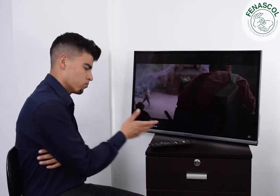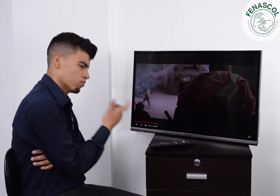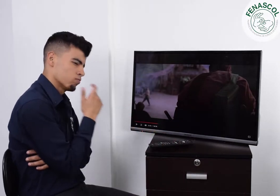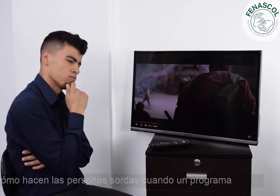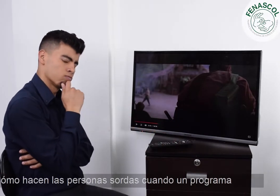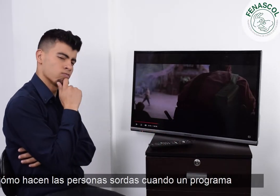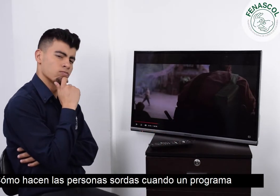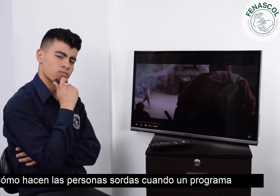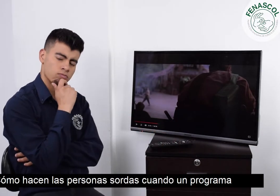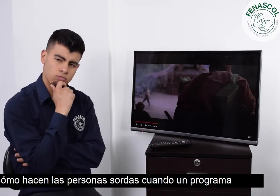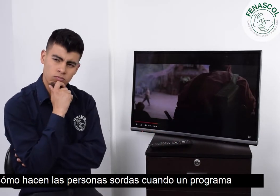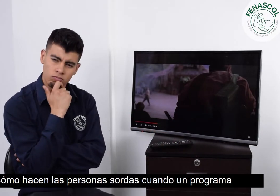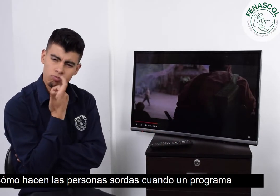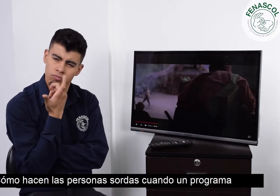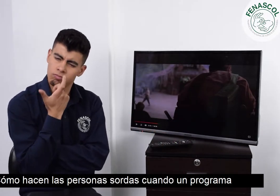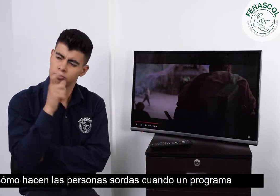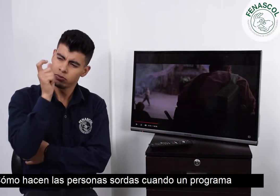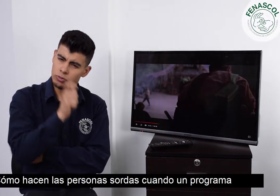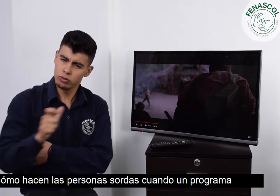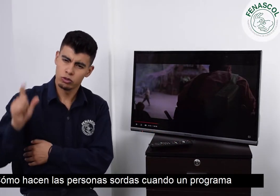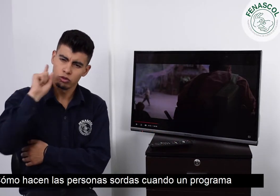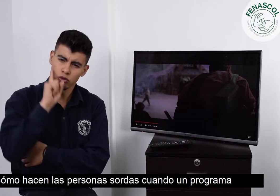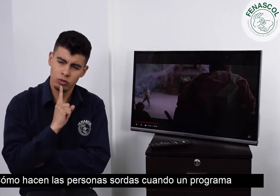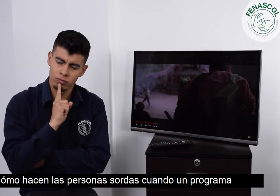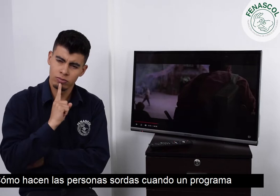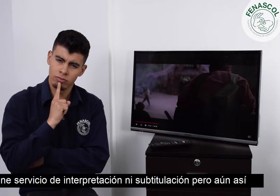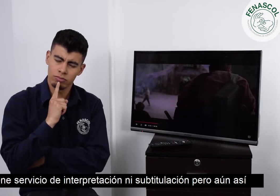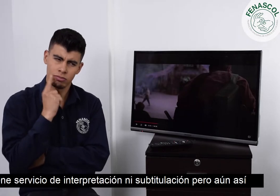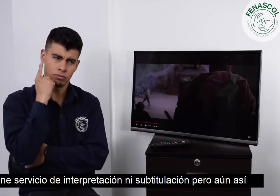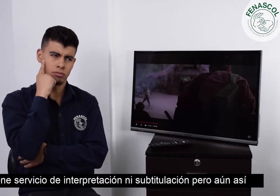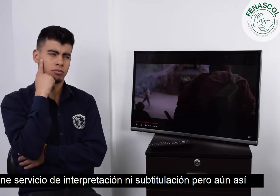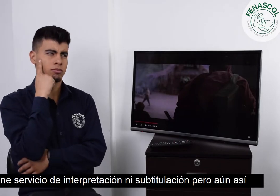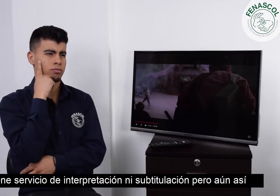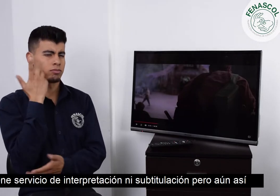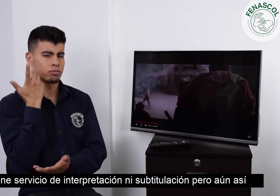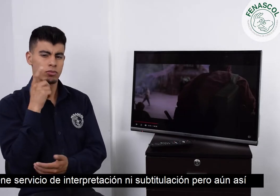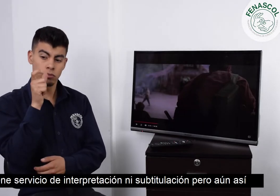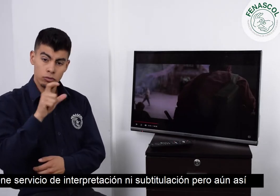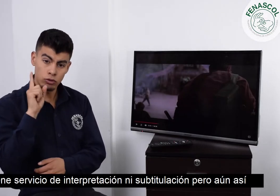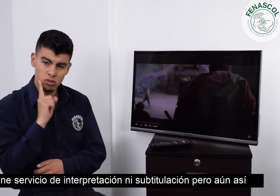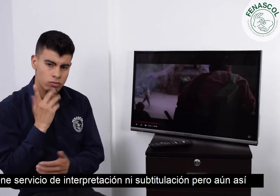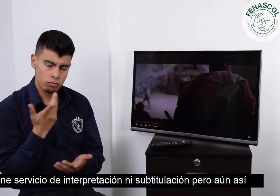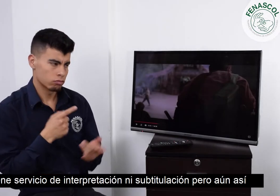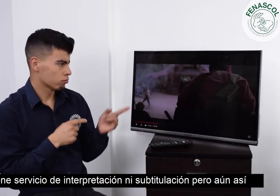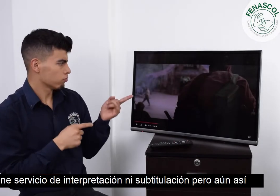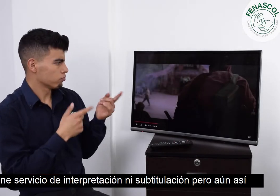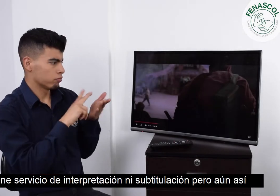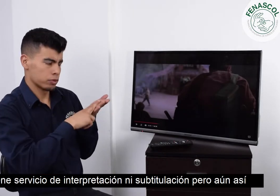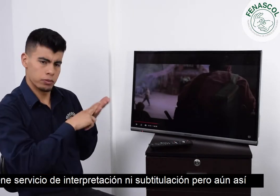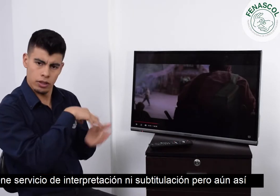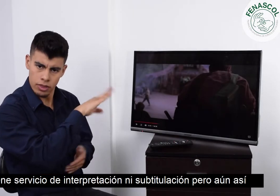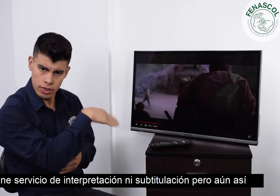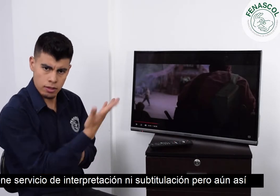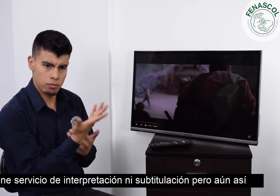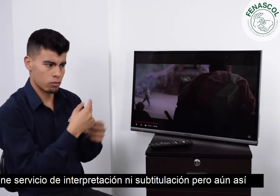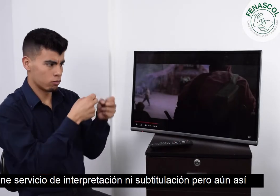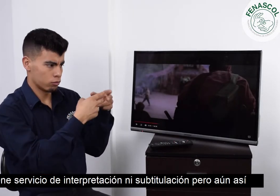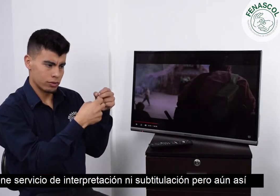¿cómo hacen las personas sordas cuando un programa no tiene servicio de interpretación ni subtitulación pero aún así